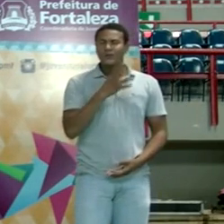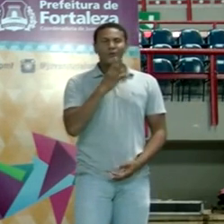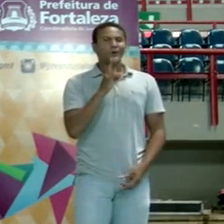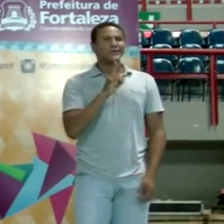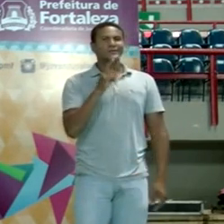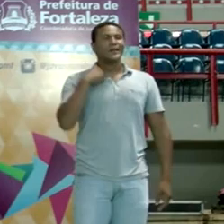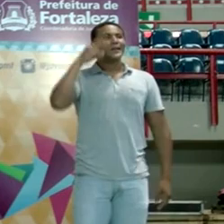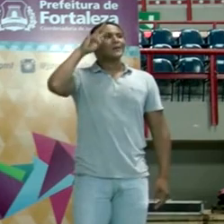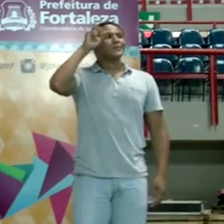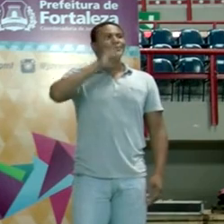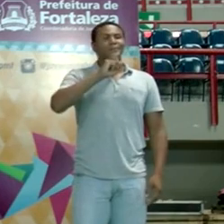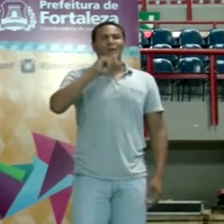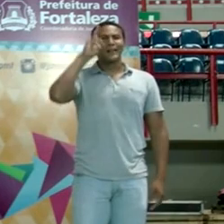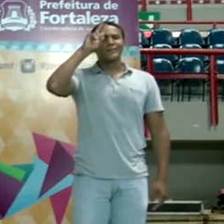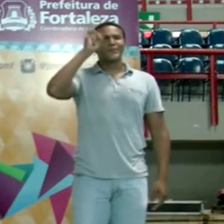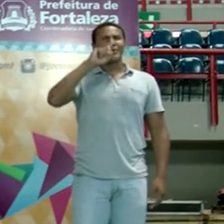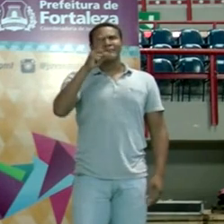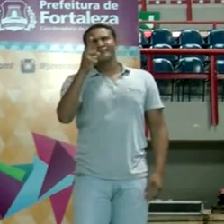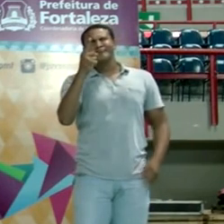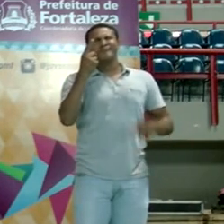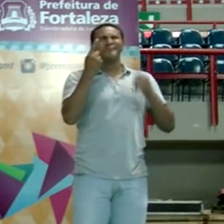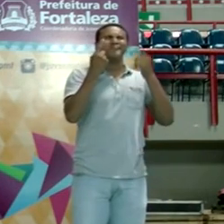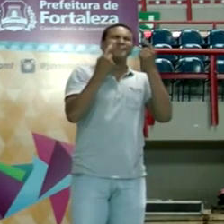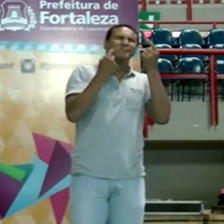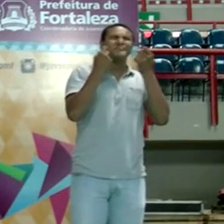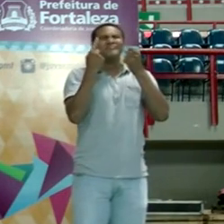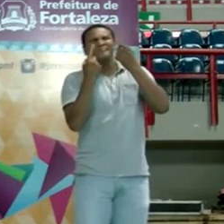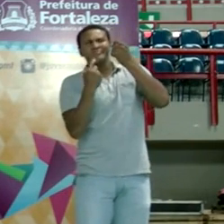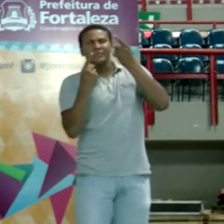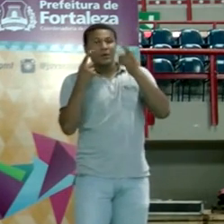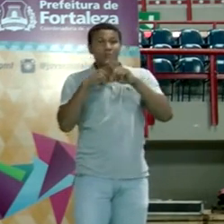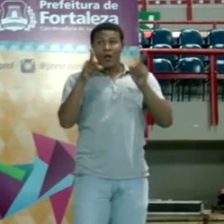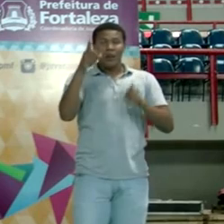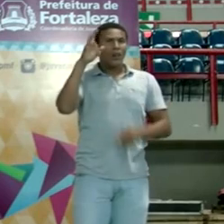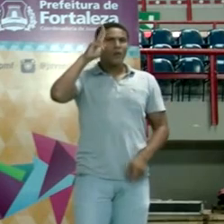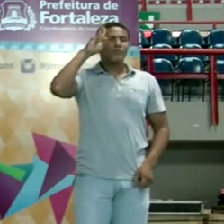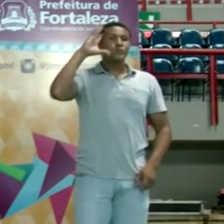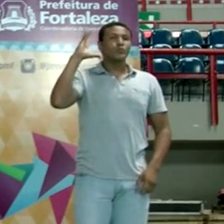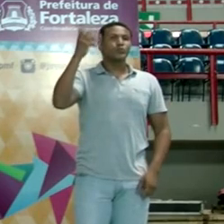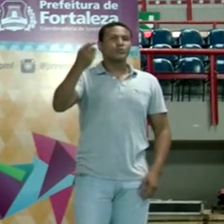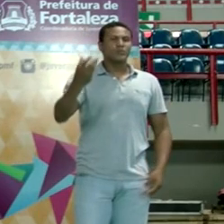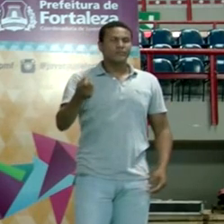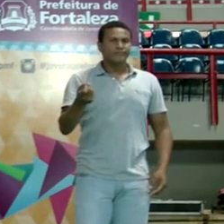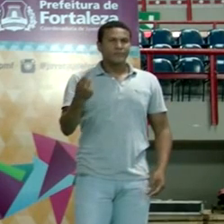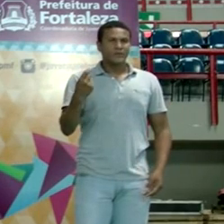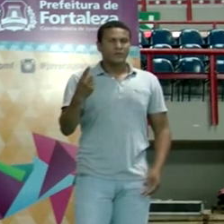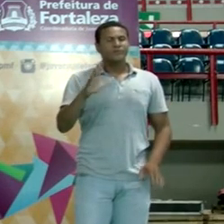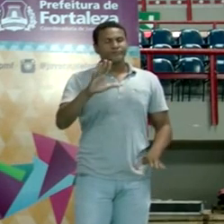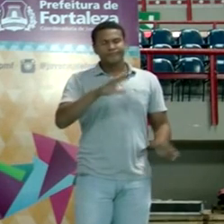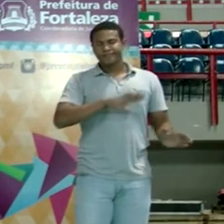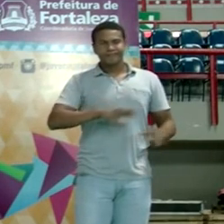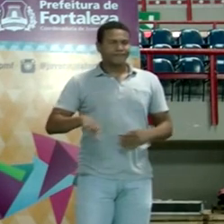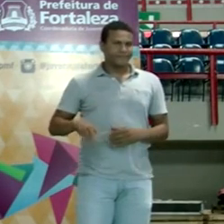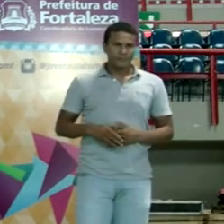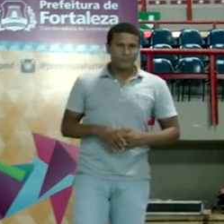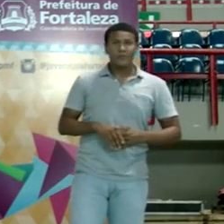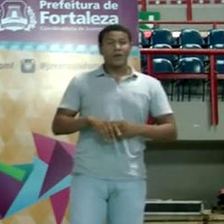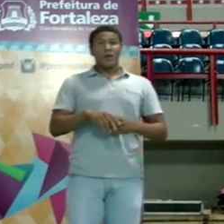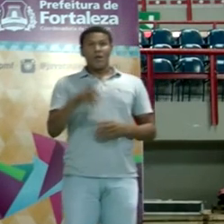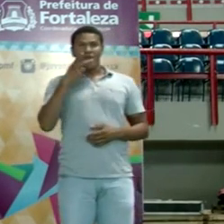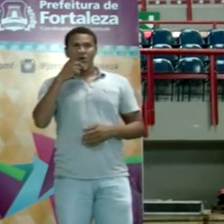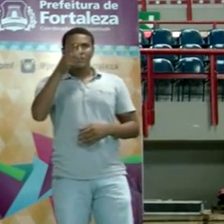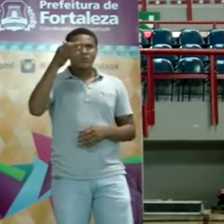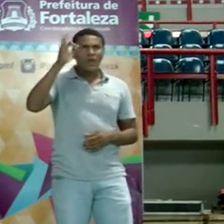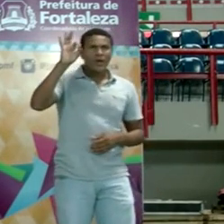foi o desse ano. Vou reconhecer um ou outro, assim, mas ele lembrava de tudinho. Né? Mas vamos lá, 10 teve gente que